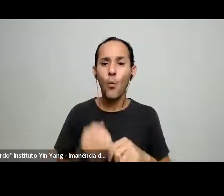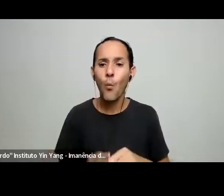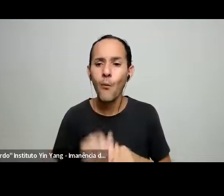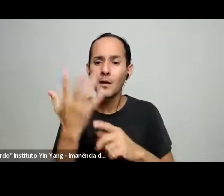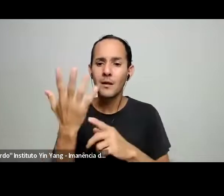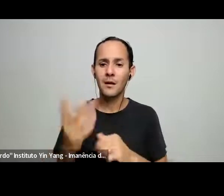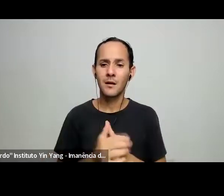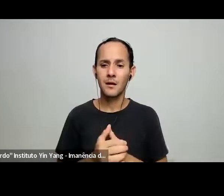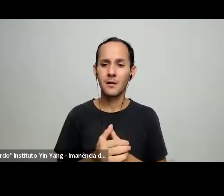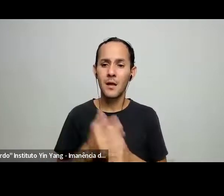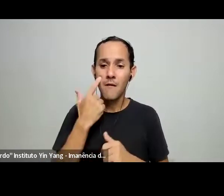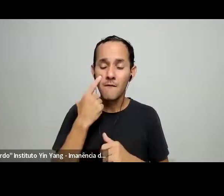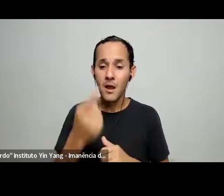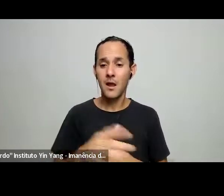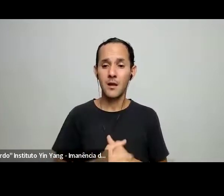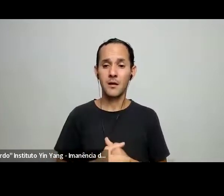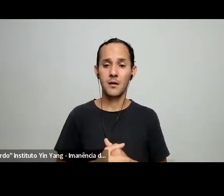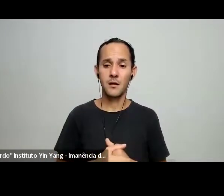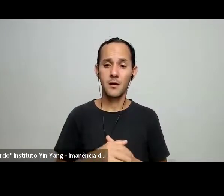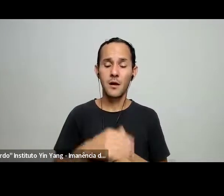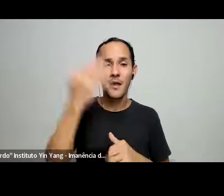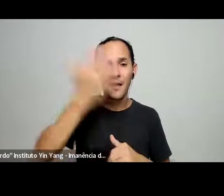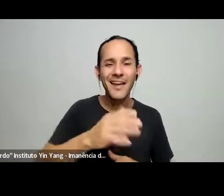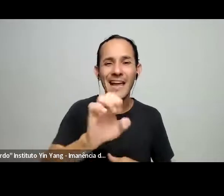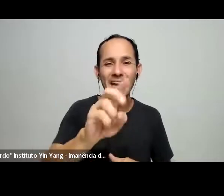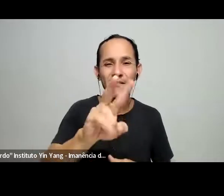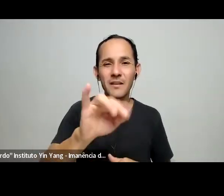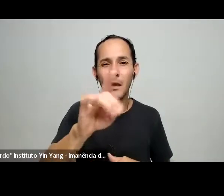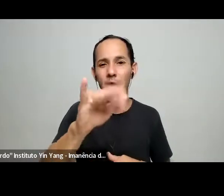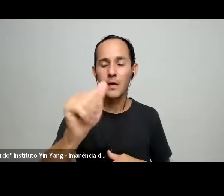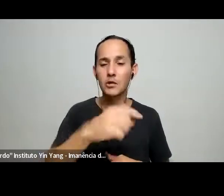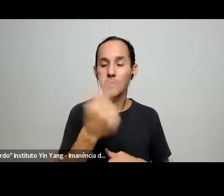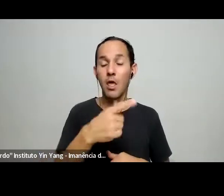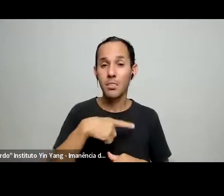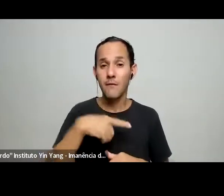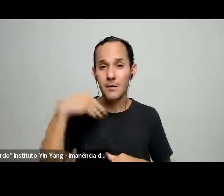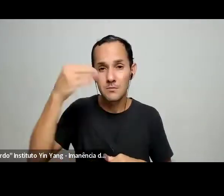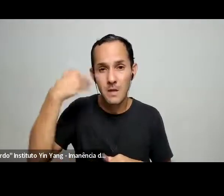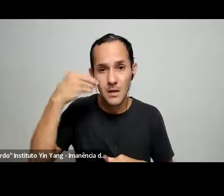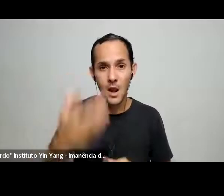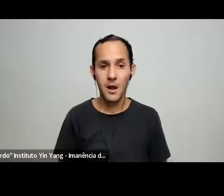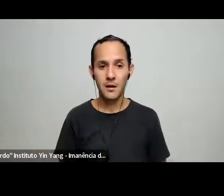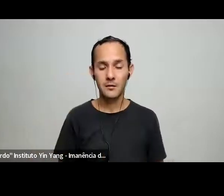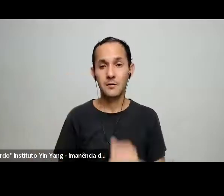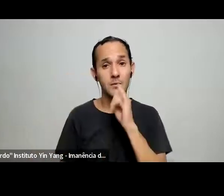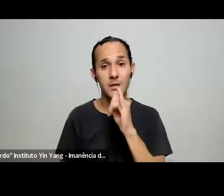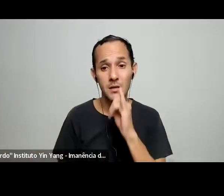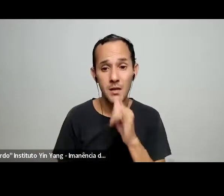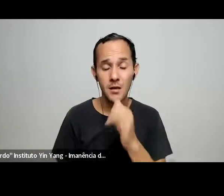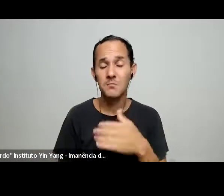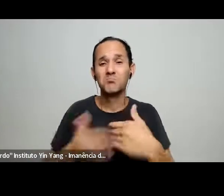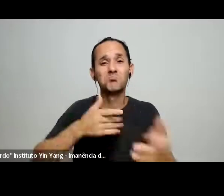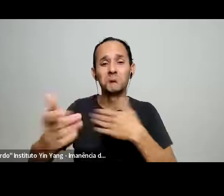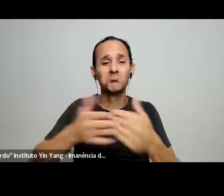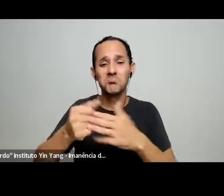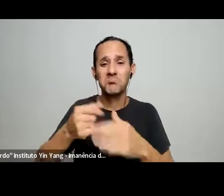realmente verificar as evidências que todos nós que já tivemos alguma experiência com, independentemente de